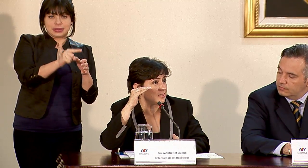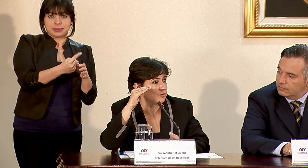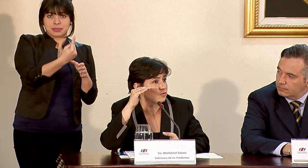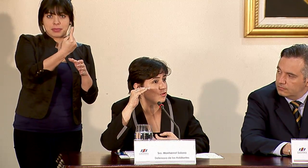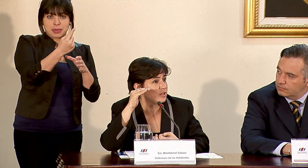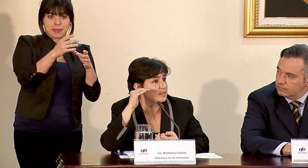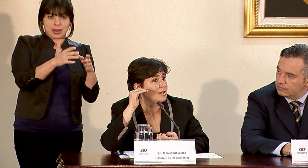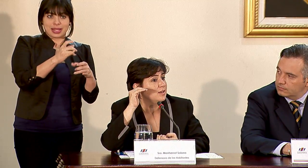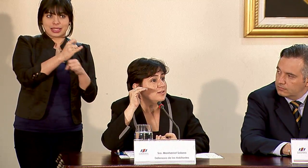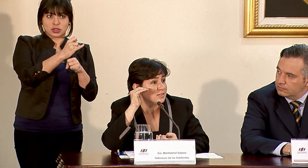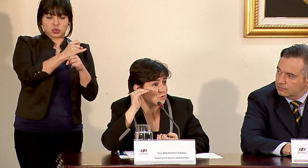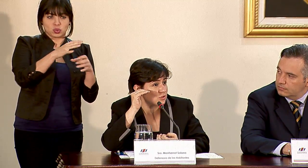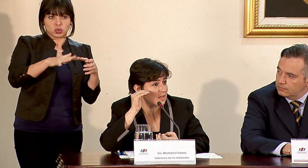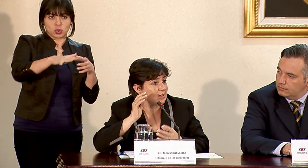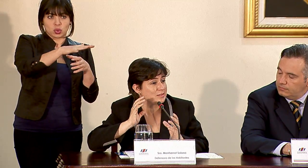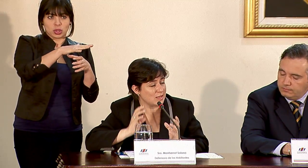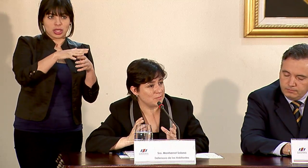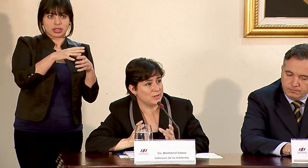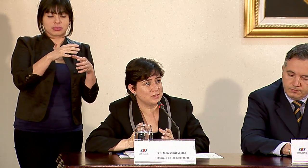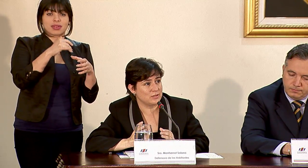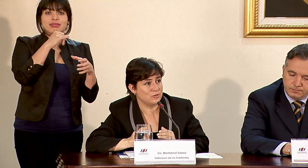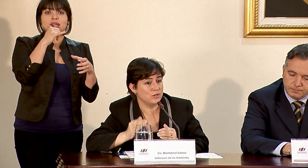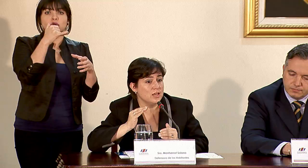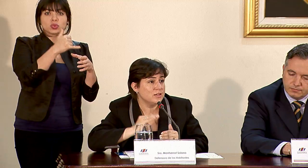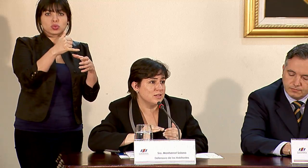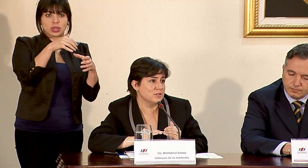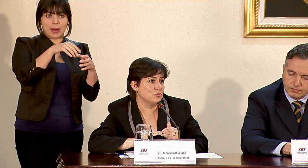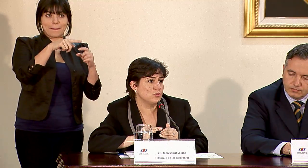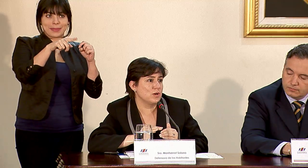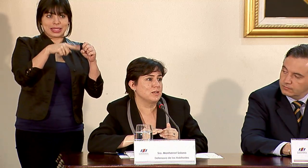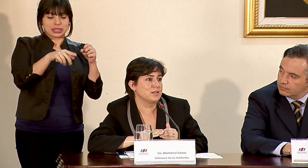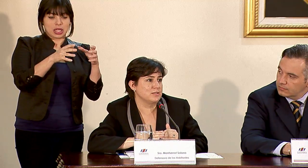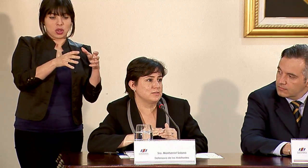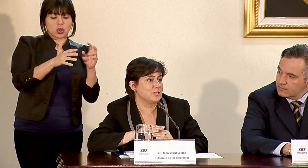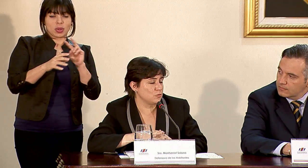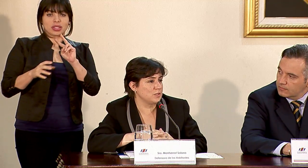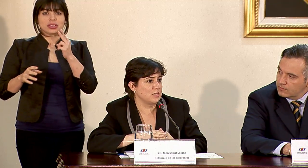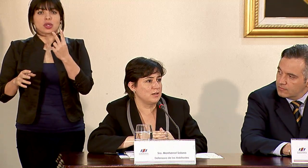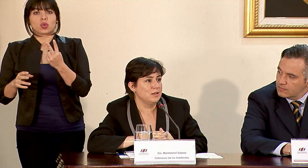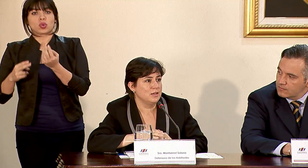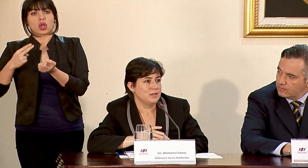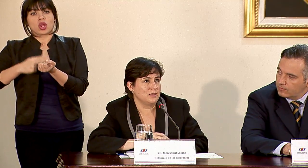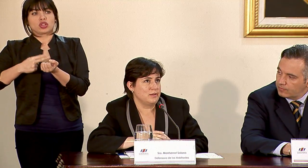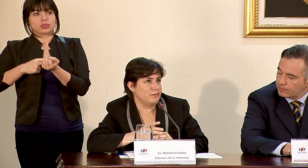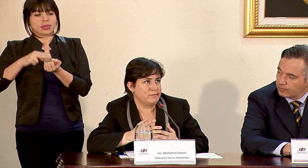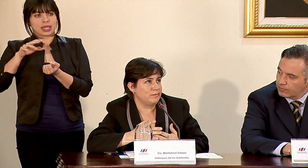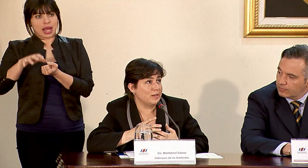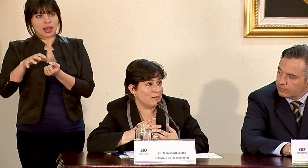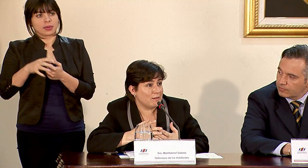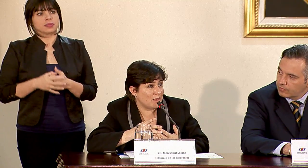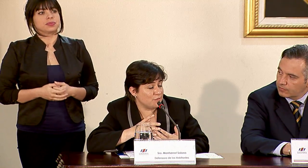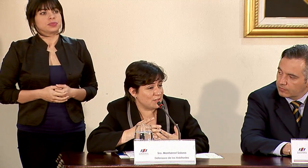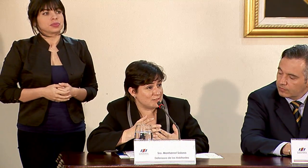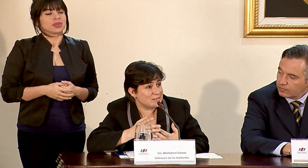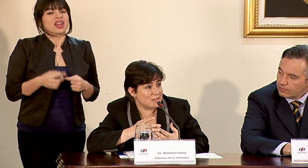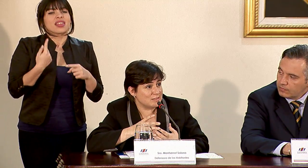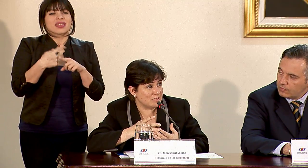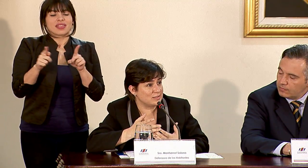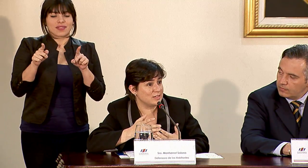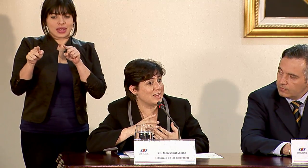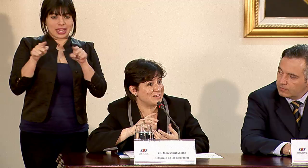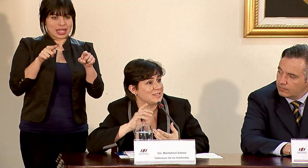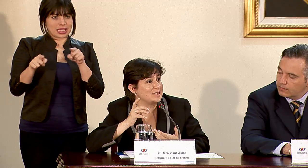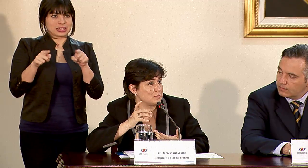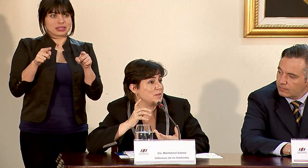de instituciones denunciadas en Pérez Celedón, y el segundo lugar, que es el hospital. La diferencia